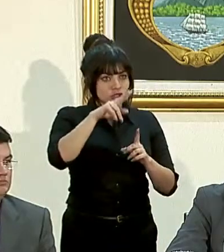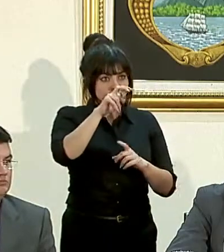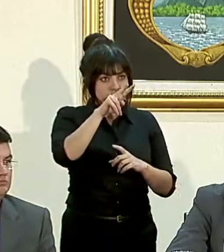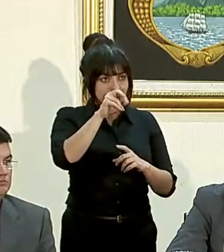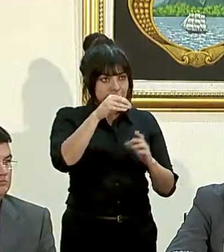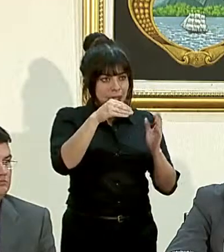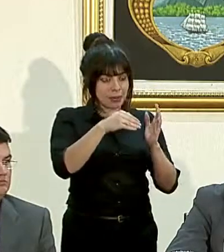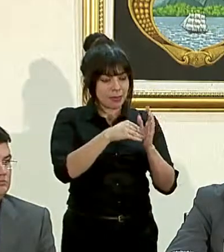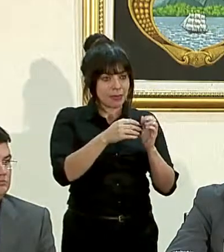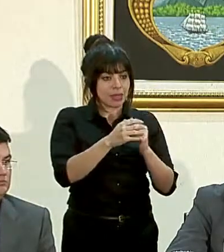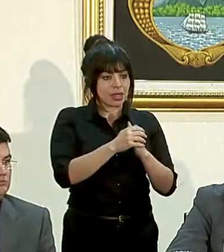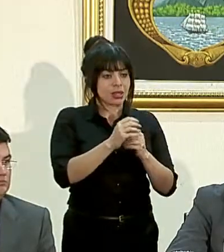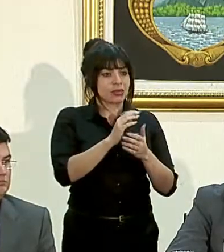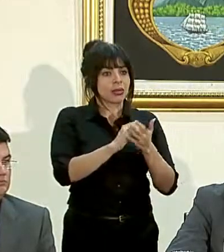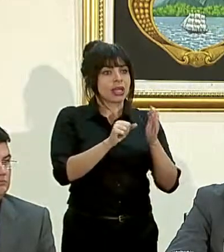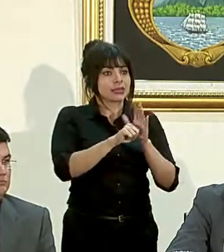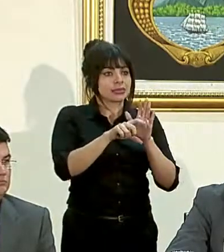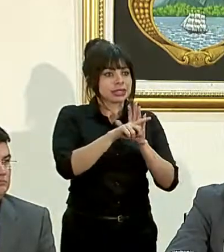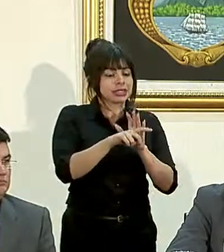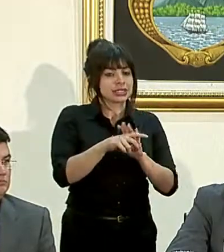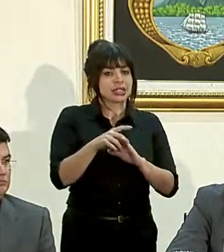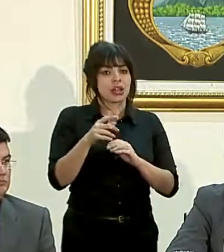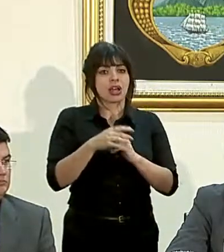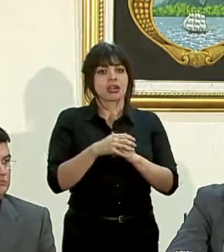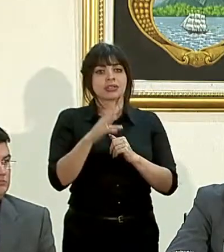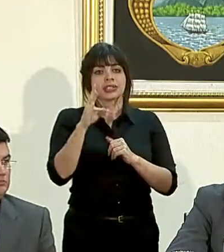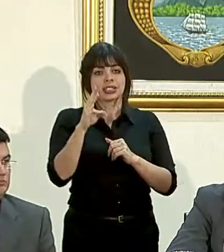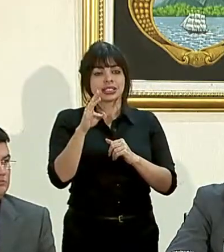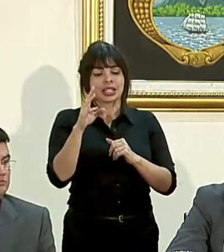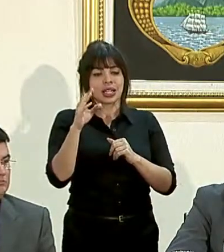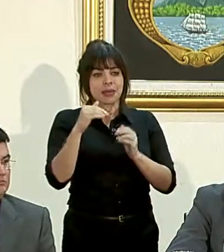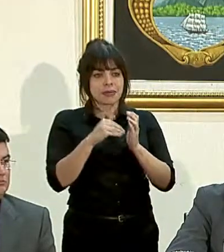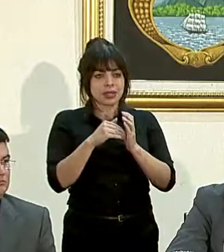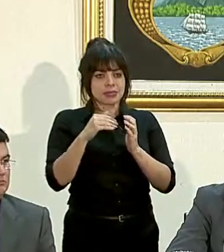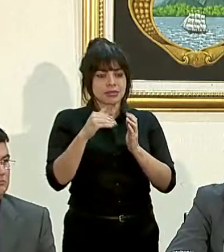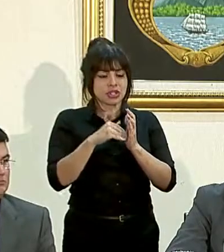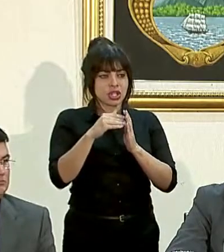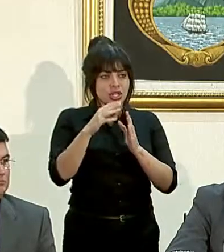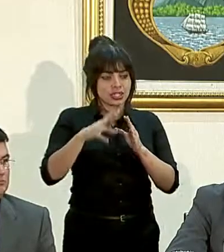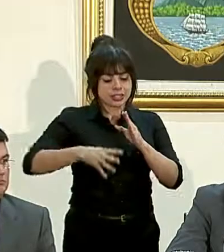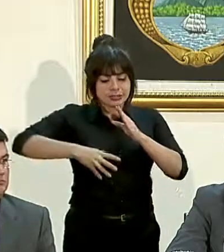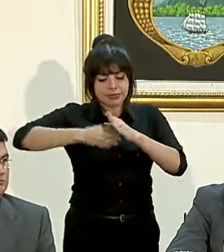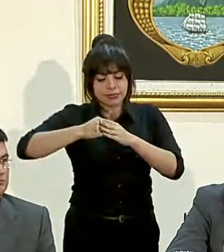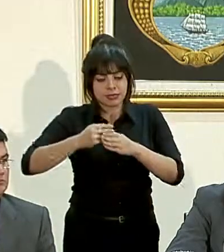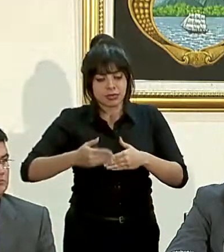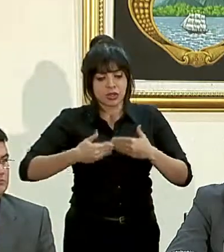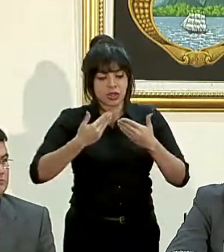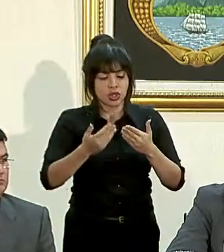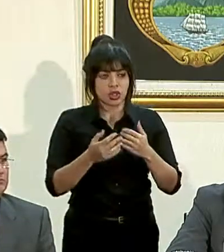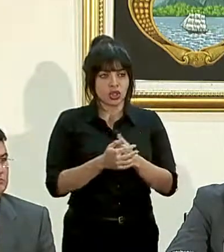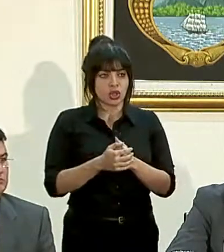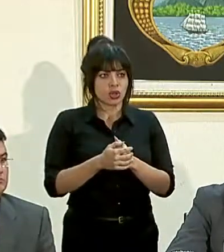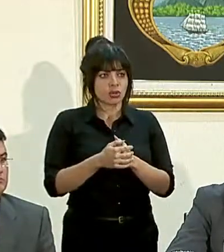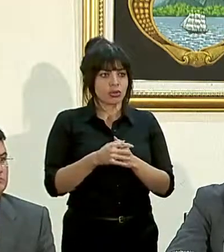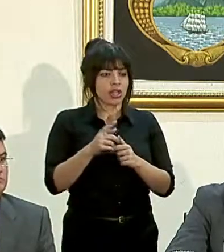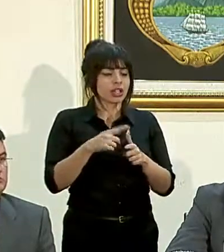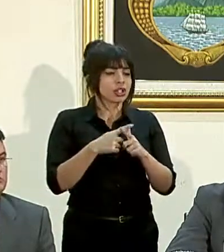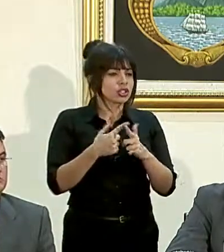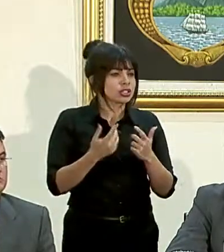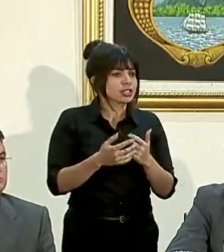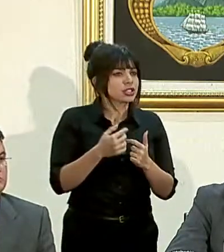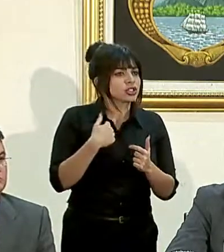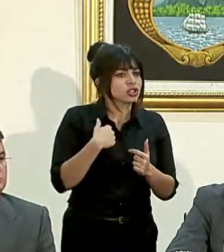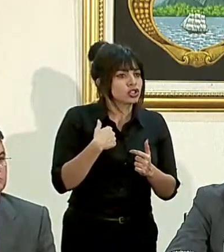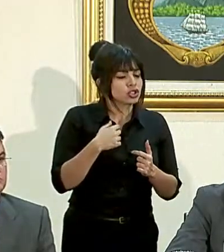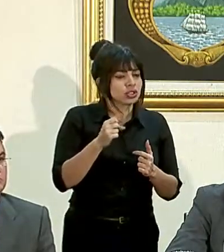221 mil rebajados por la Asamblea Legislativa, más los 61 mil millones adicionales que se introdujeron en los presupuestos extraordinarios. Así es que yo